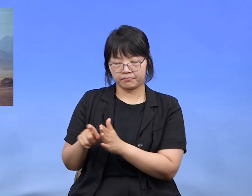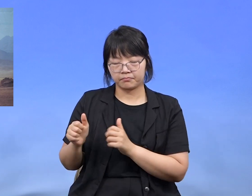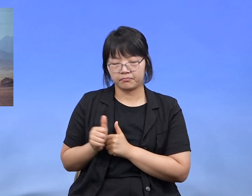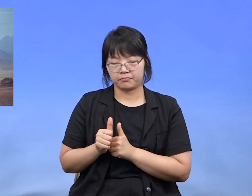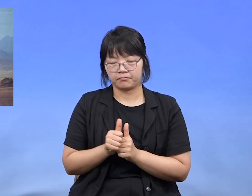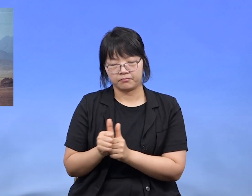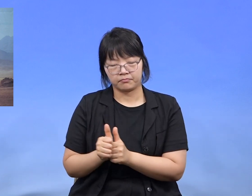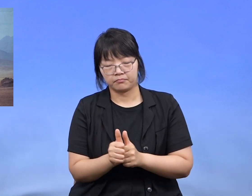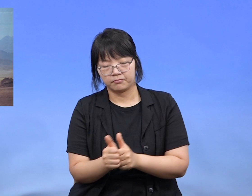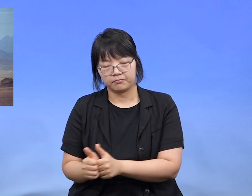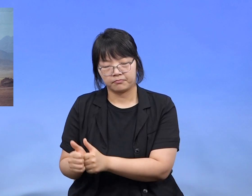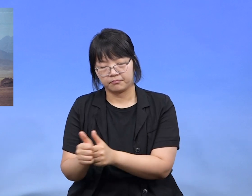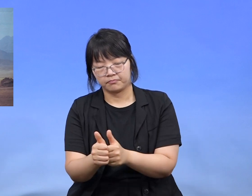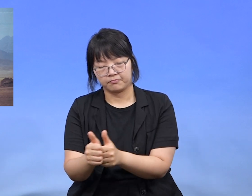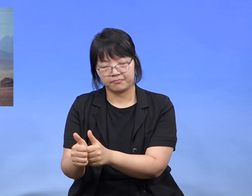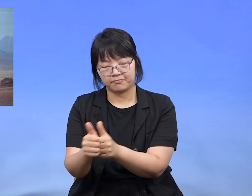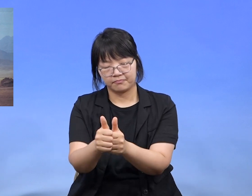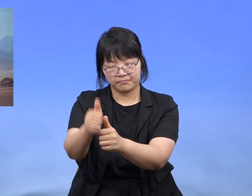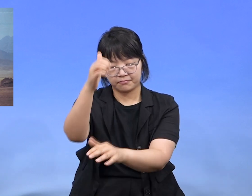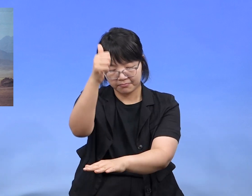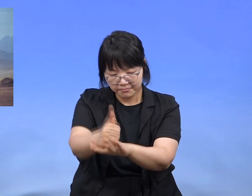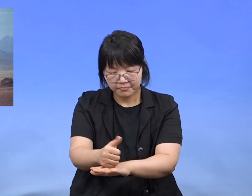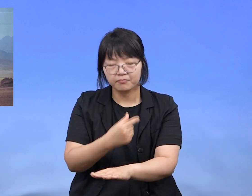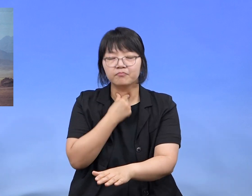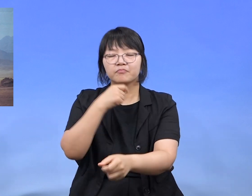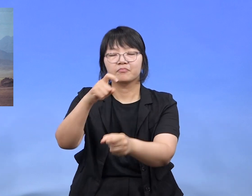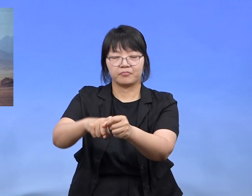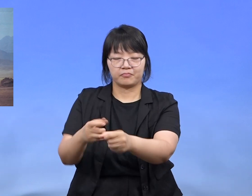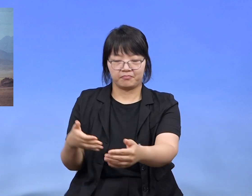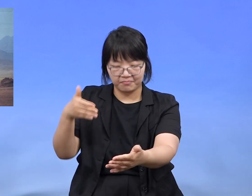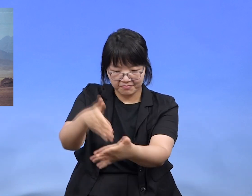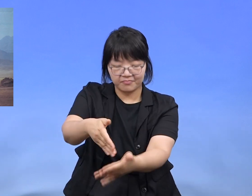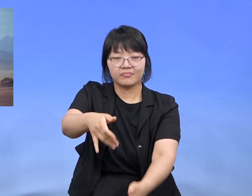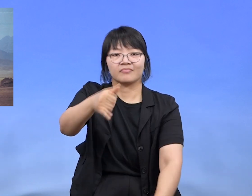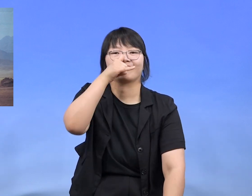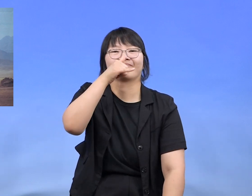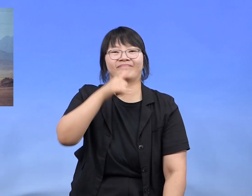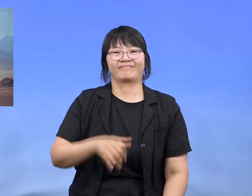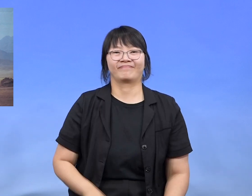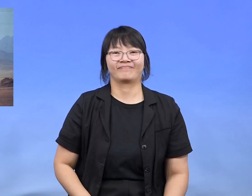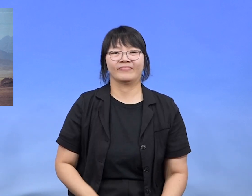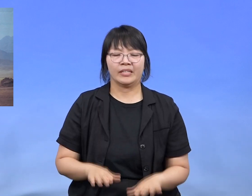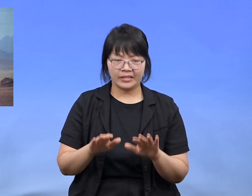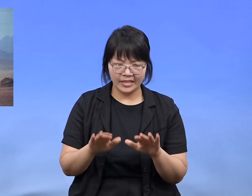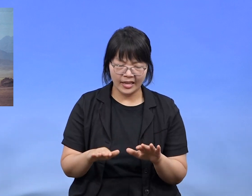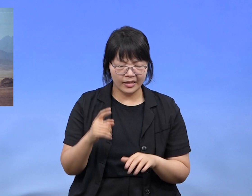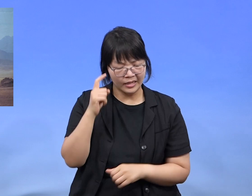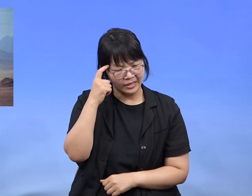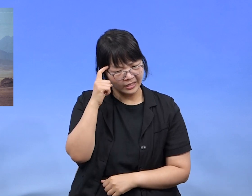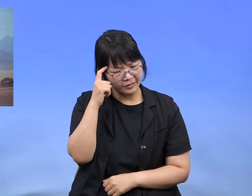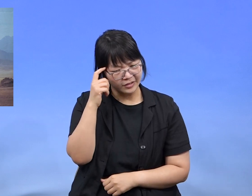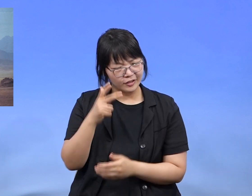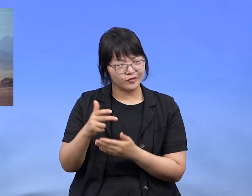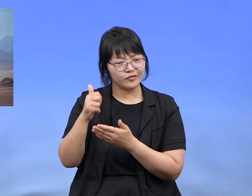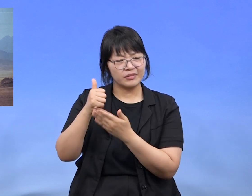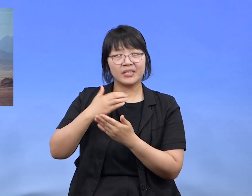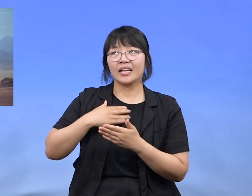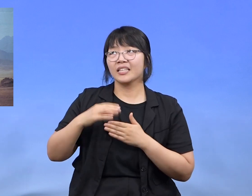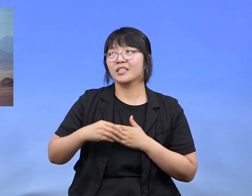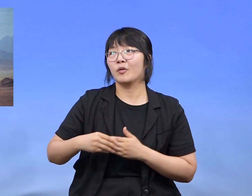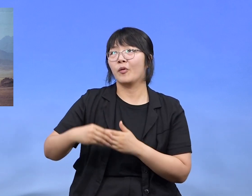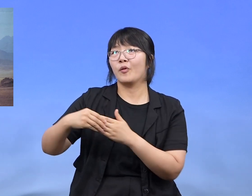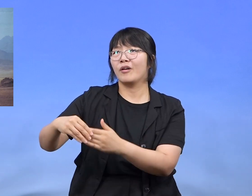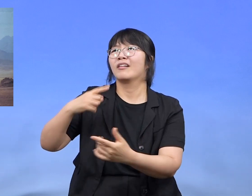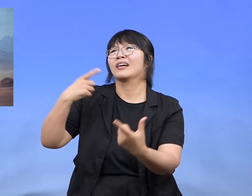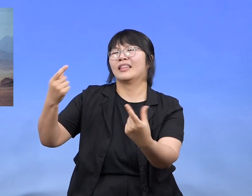목적지로 인도된다고. 그런데 주님이 자기를 인도하신 방법이 그렇다고. 나는